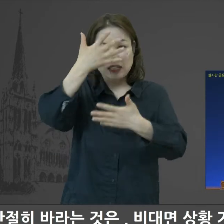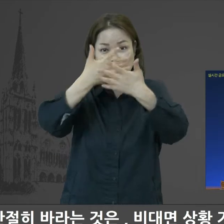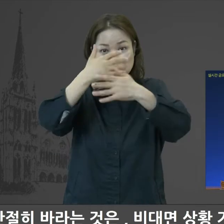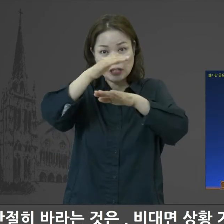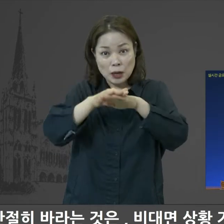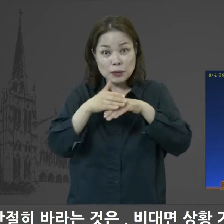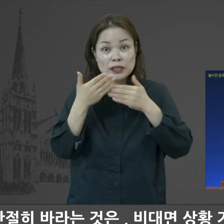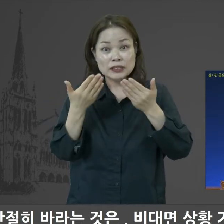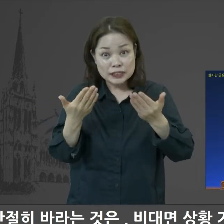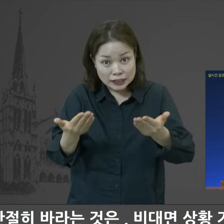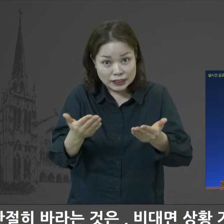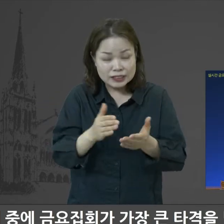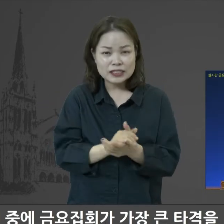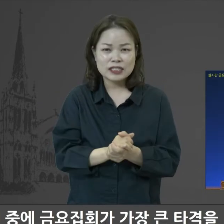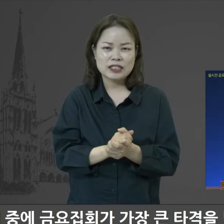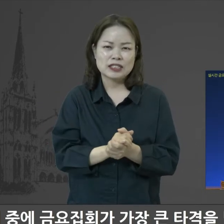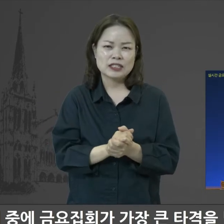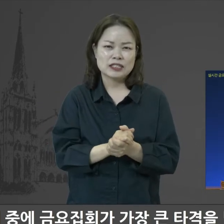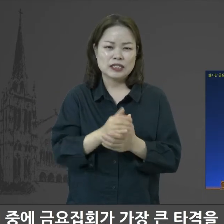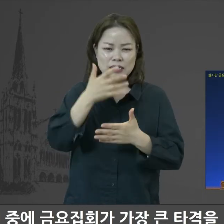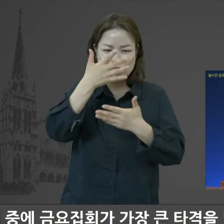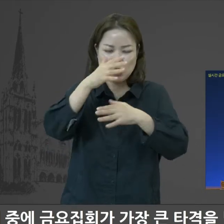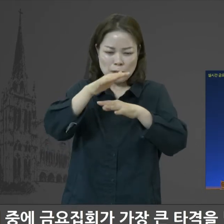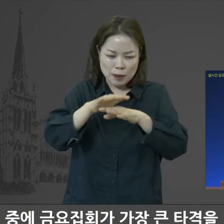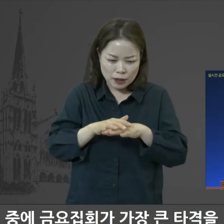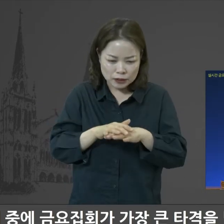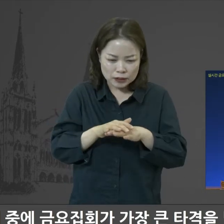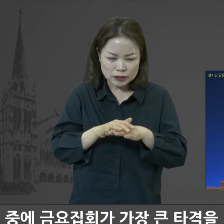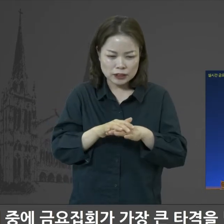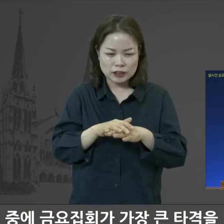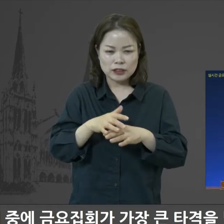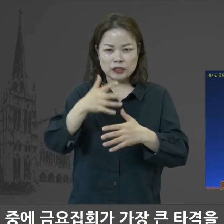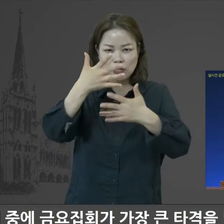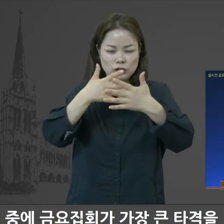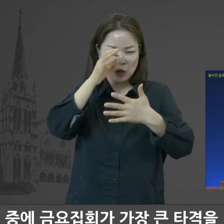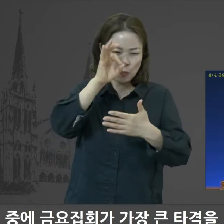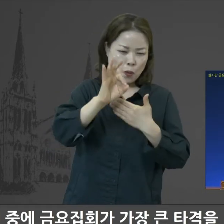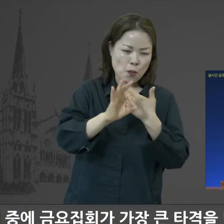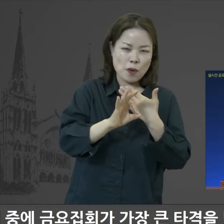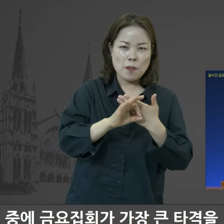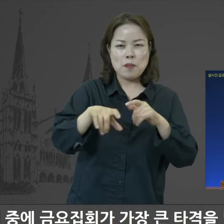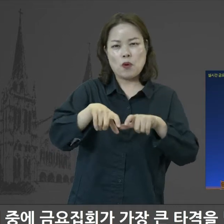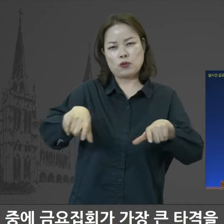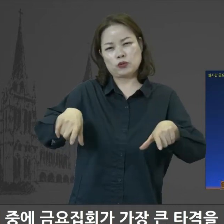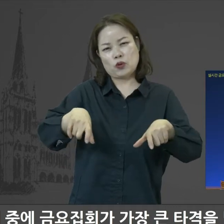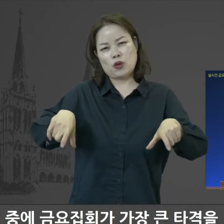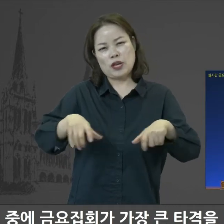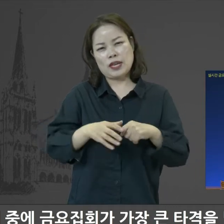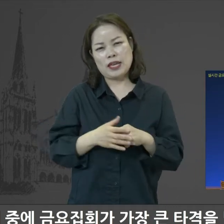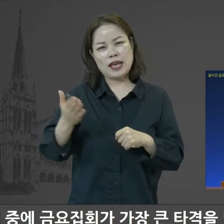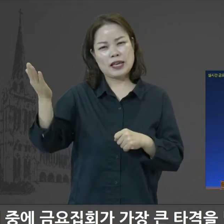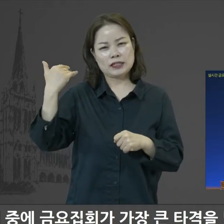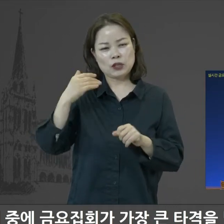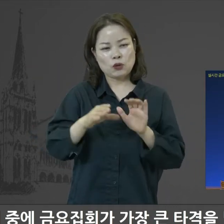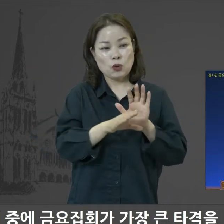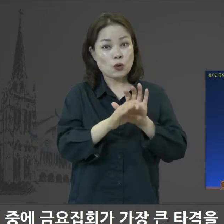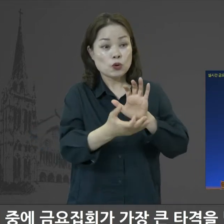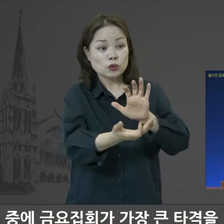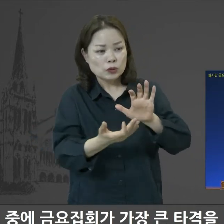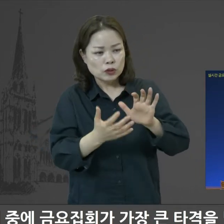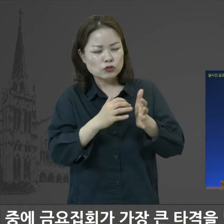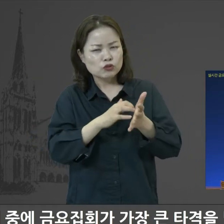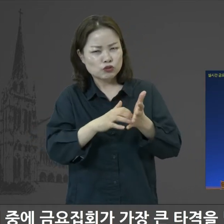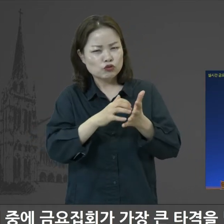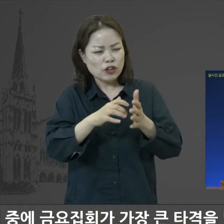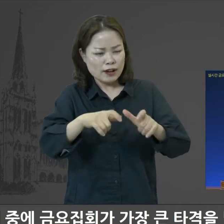되니까 비대면으로 들어오셔서 접속하시는 분들의 수를 보면 평소에 우리 코로나 이전보다 수가